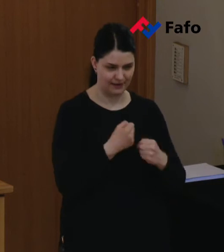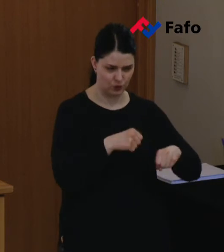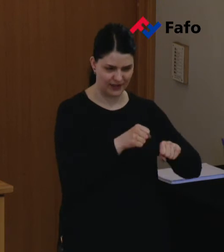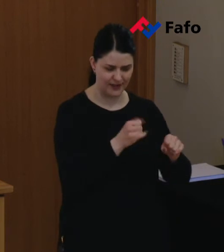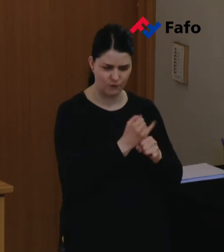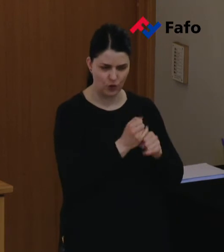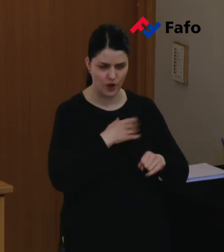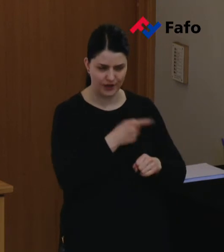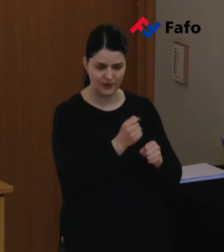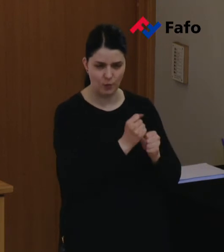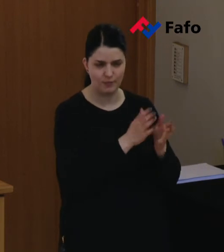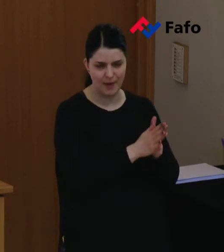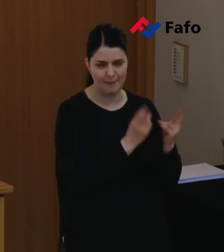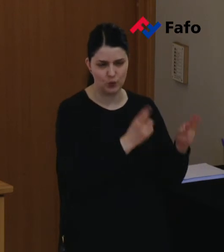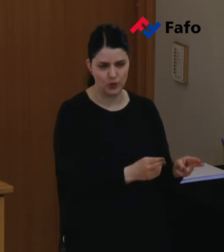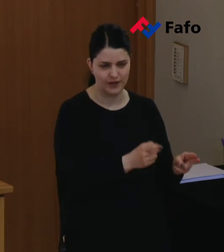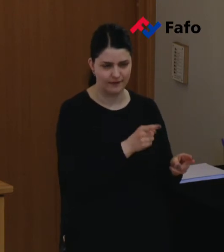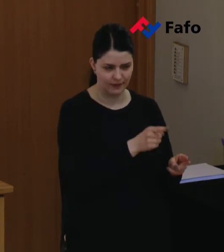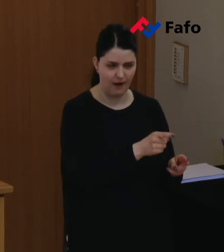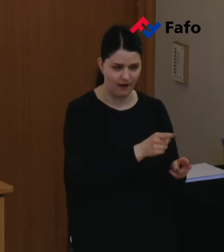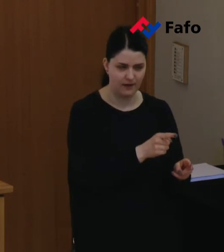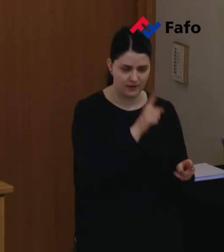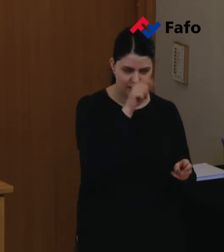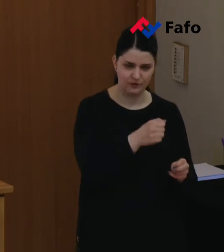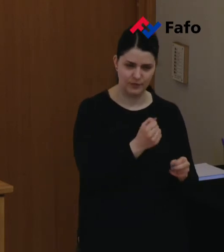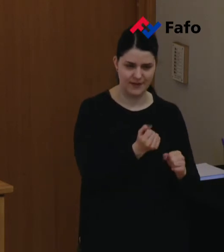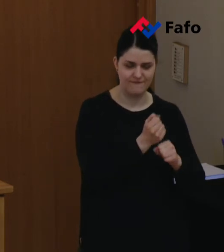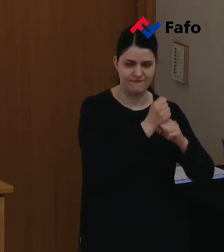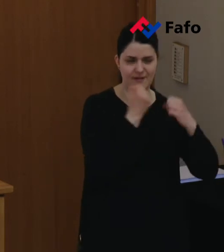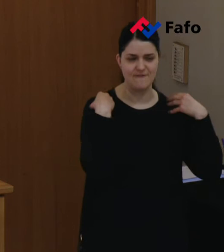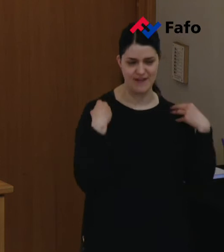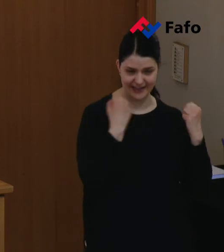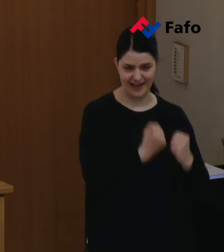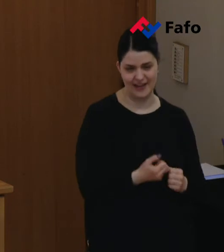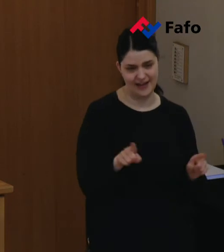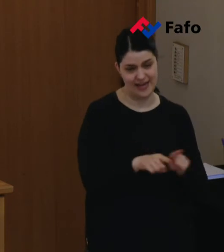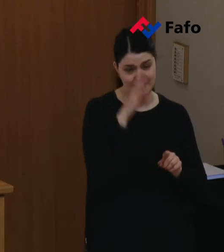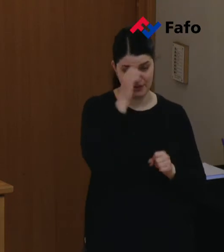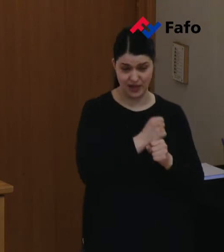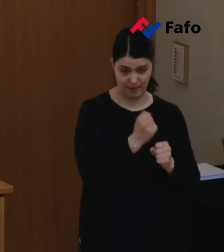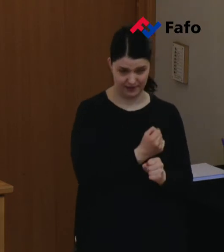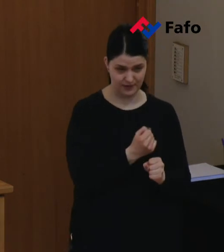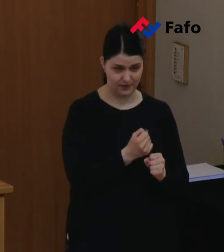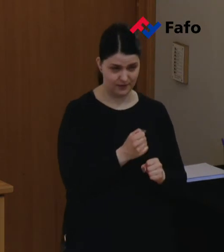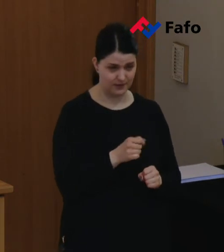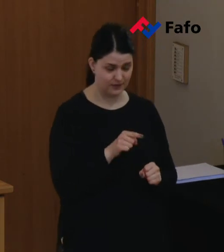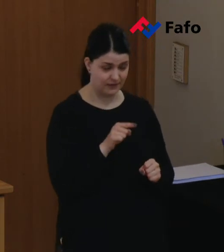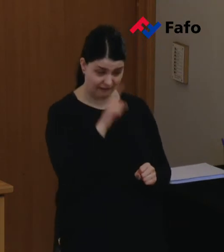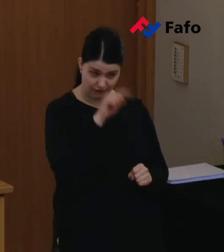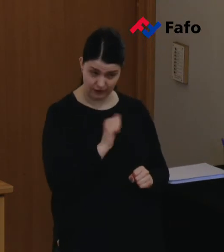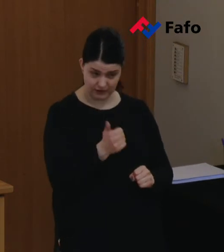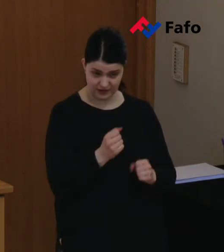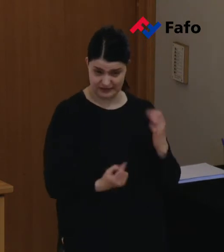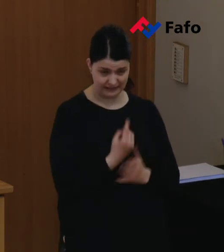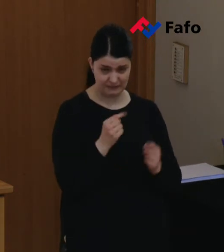hvordan de har jobbet sammen med brukerne, så tror jeg at man i mye større grad kunne lagt vekt på likemannsarbeid. Det kan hende det har skjedd, men at det kom i hvert fall ikke fram i